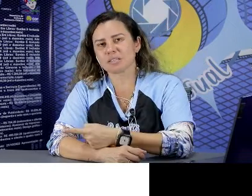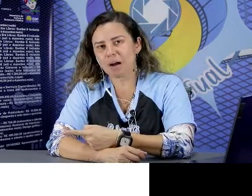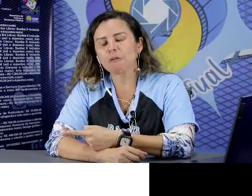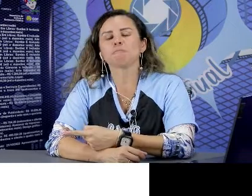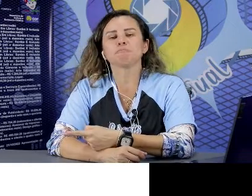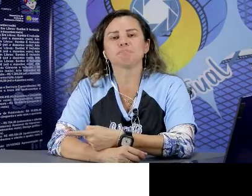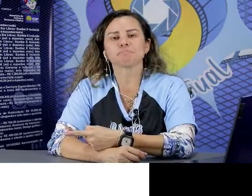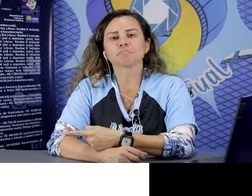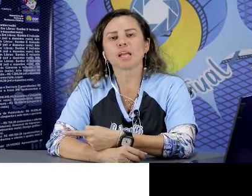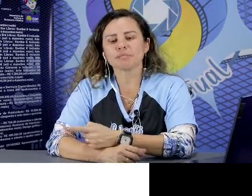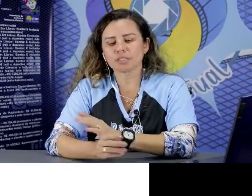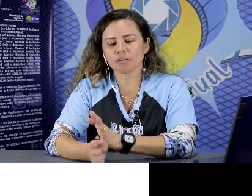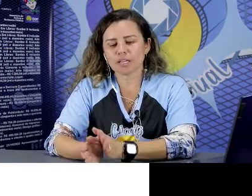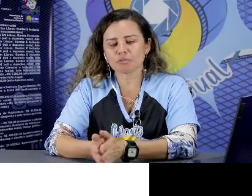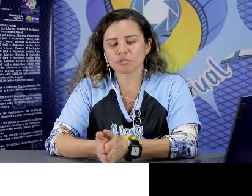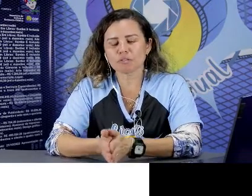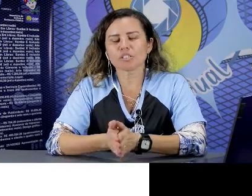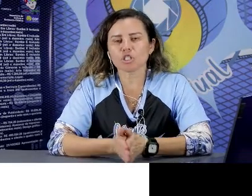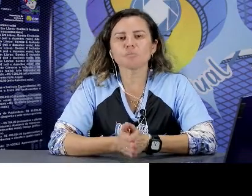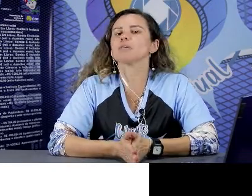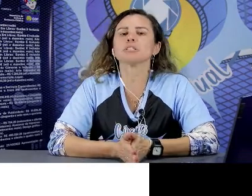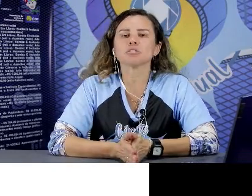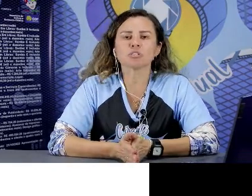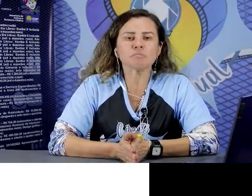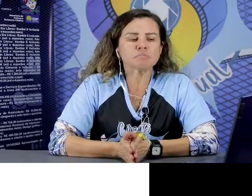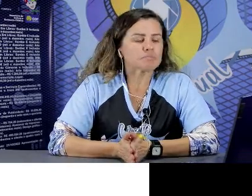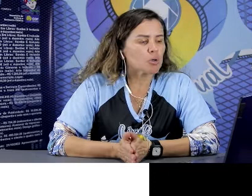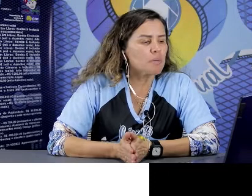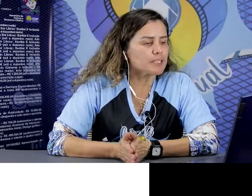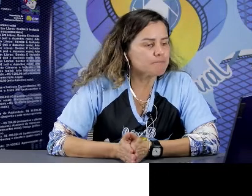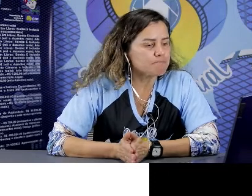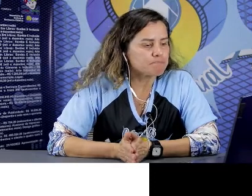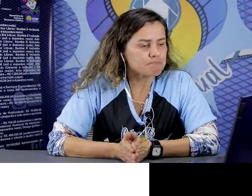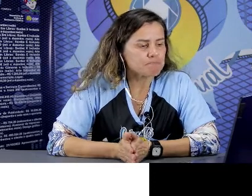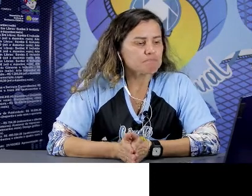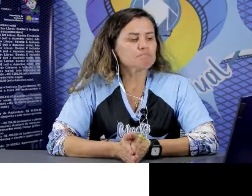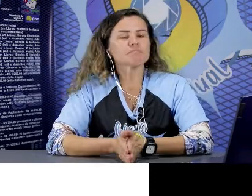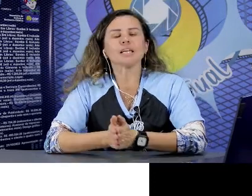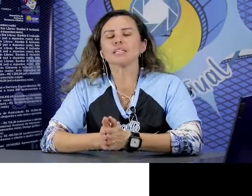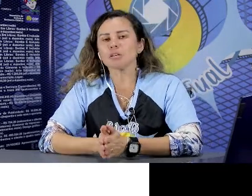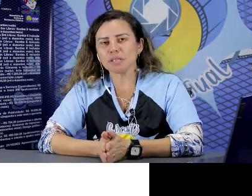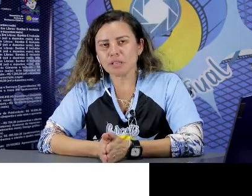mal, né? Então, essa função é tipicamente humana. Ela tem uma